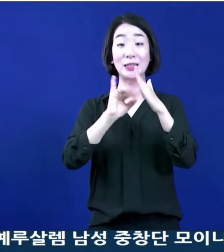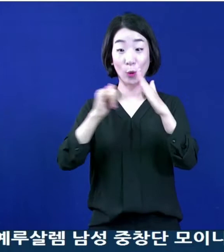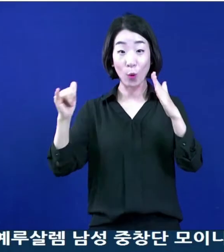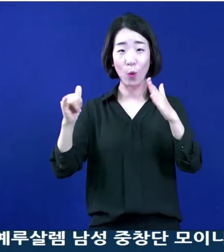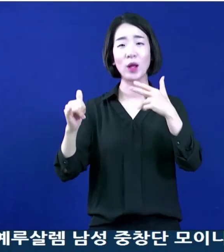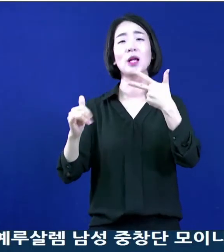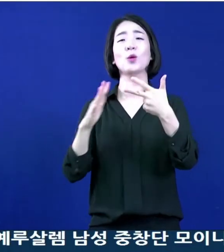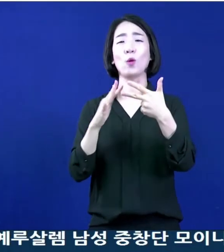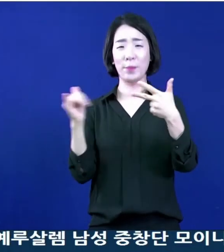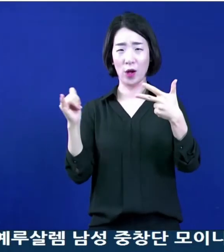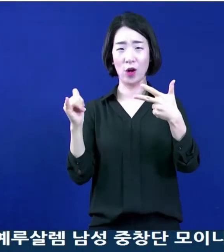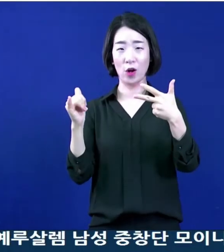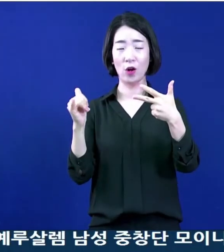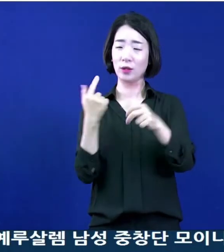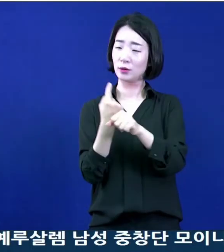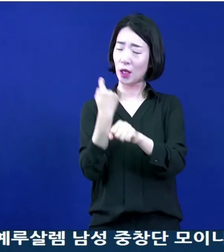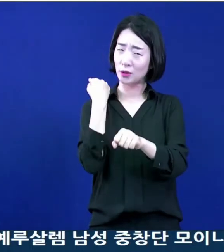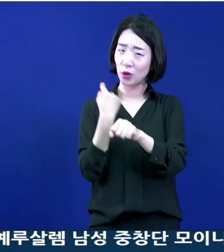했는데,